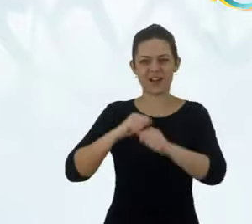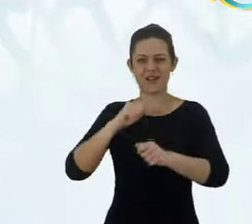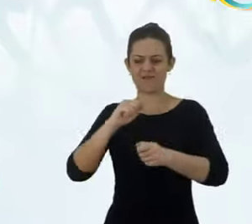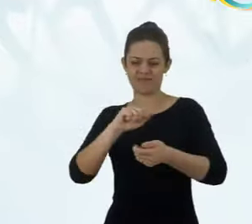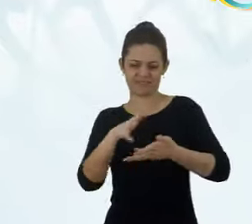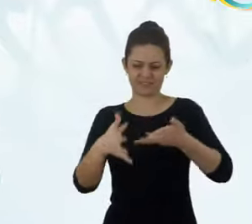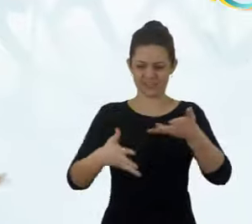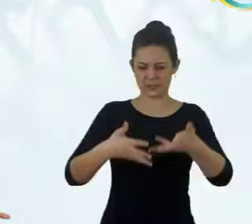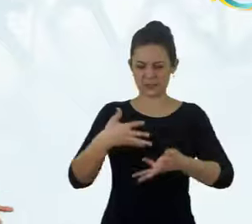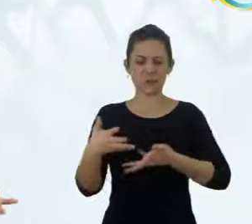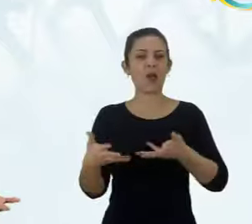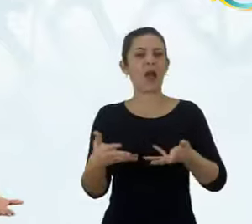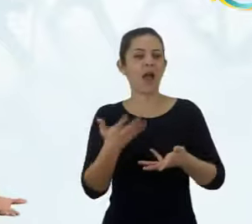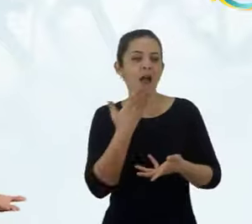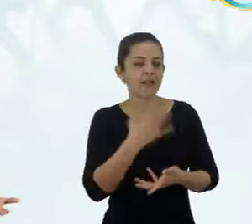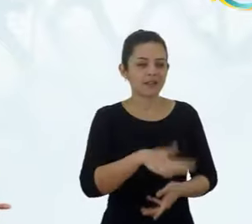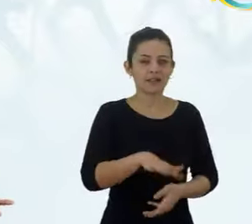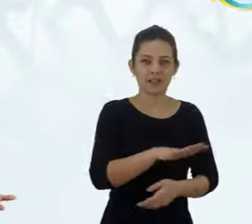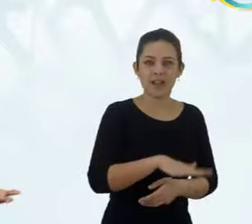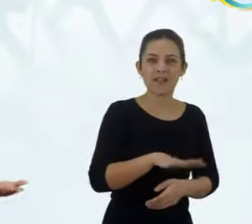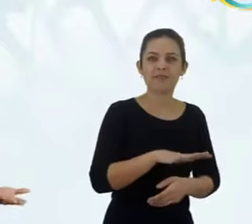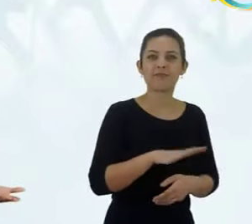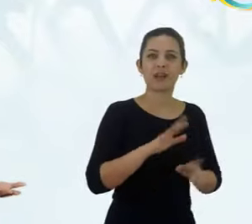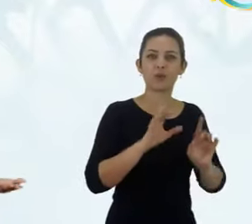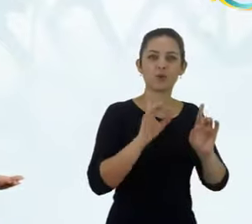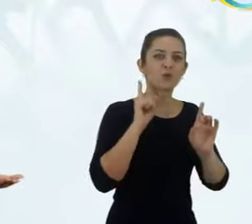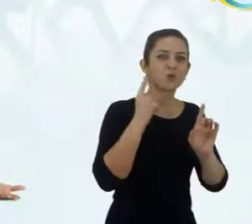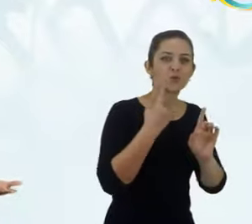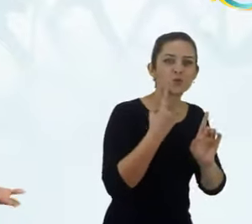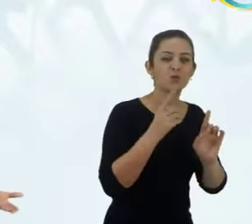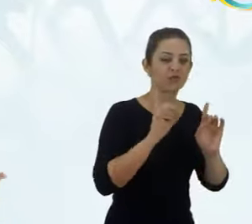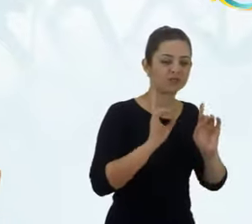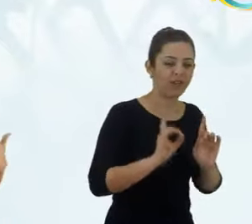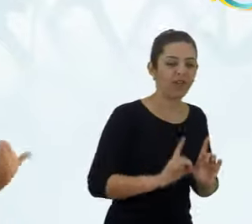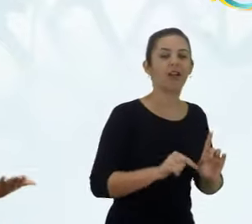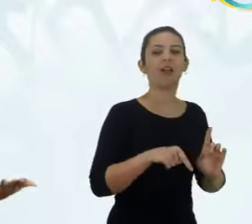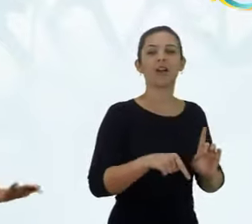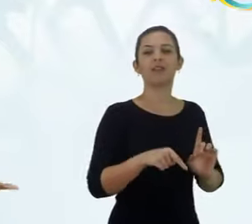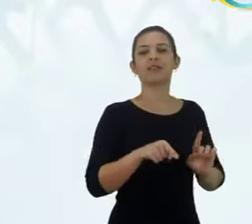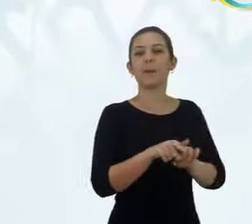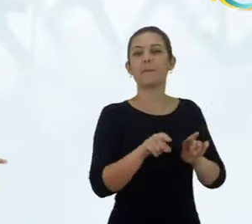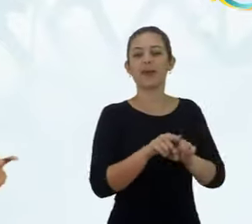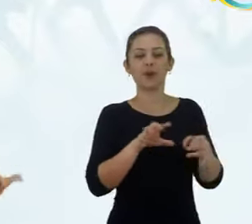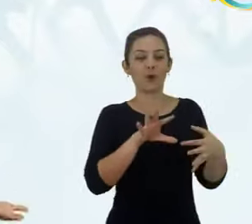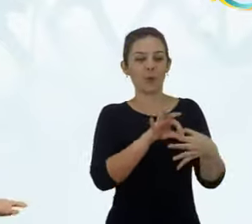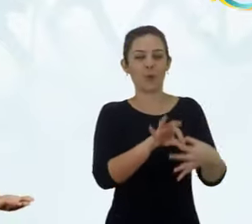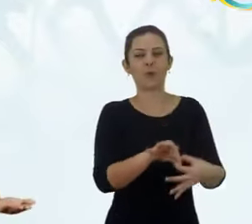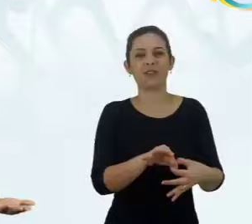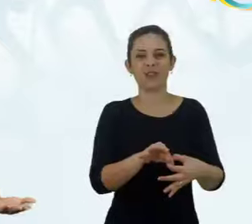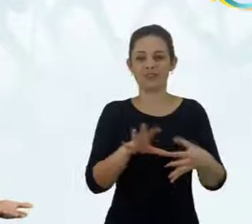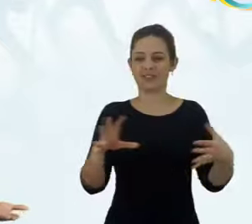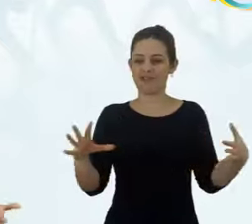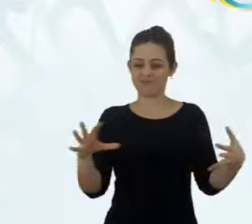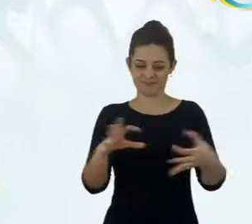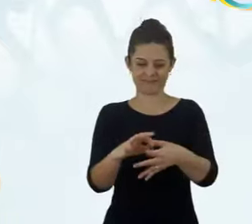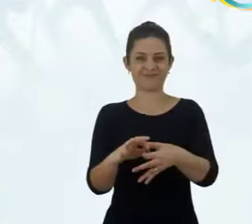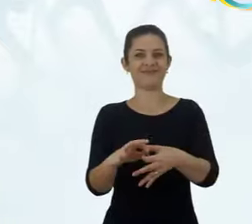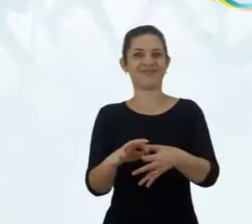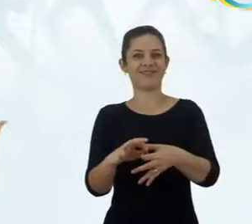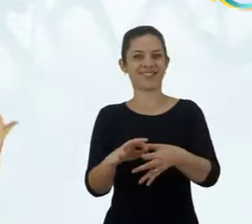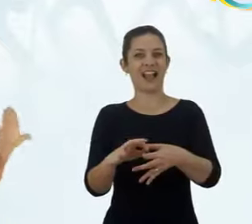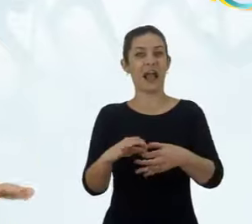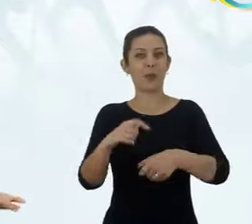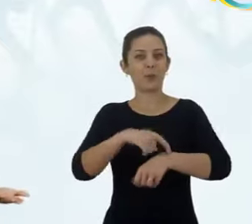aprendiam Libras e as crianças que tinham a surdez estavam ali naquele contexto com todos juntos.